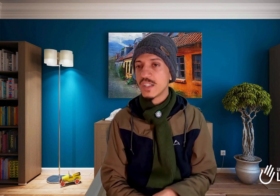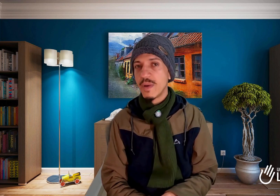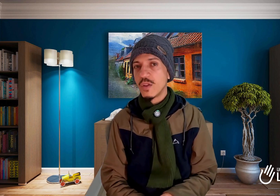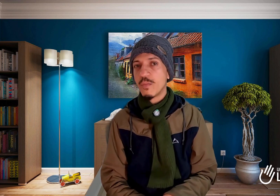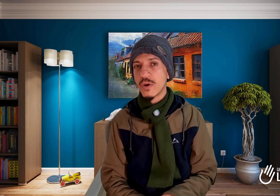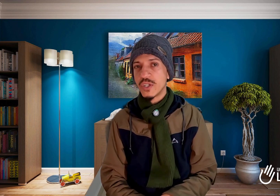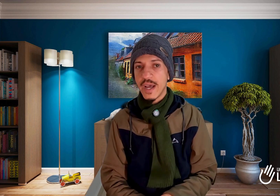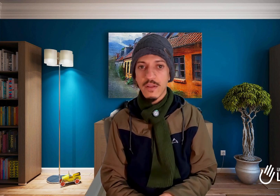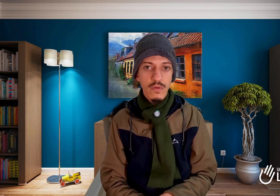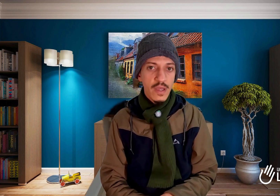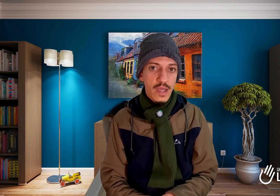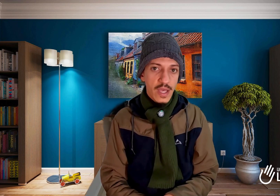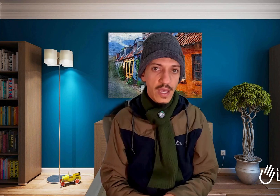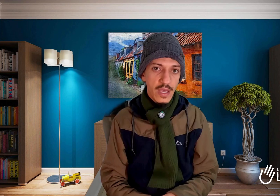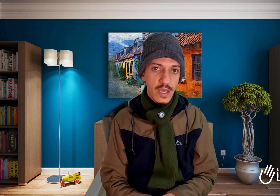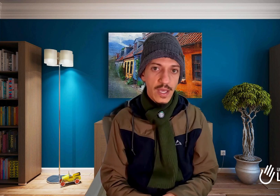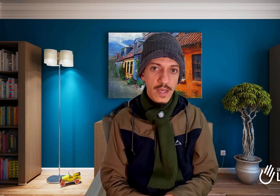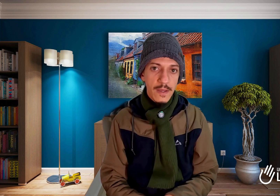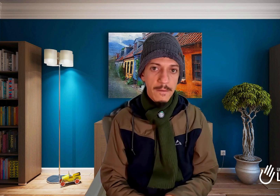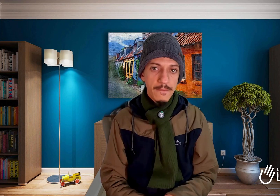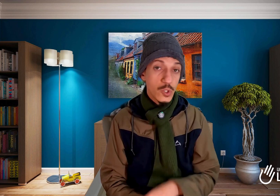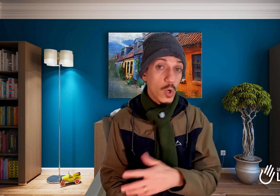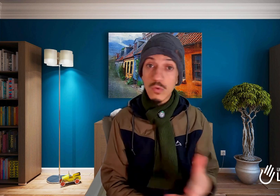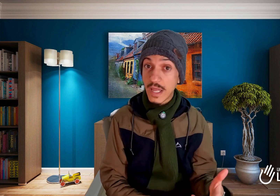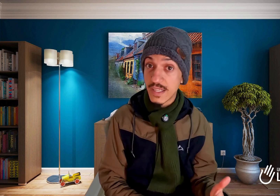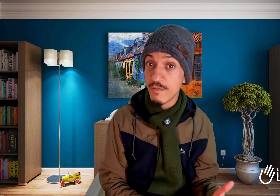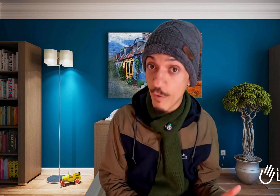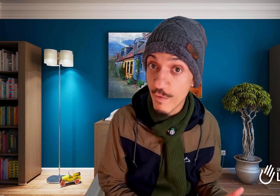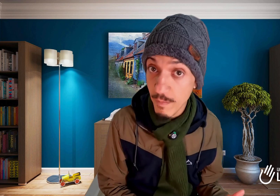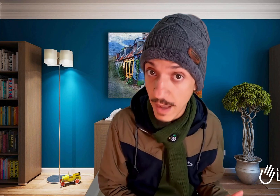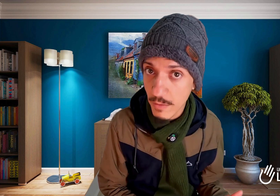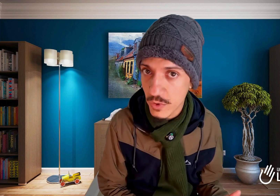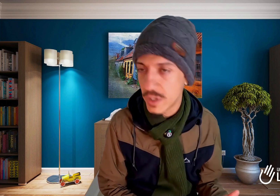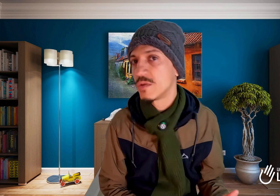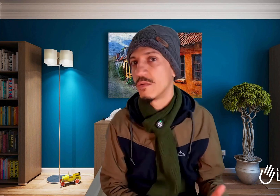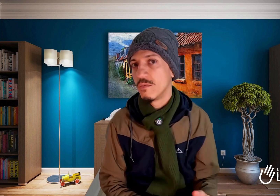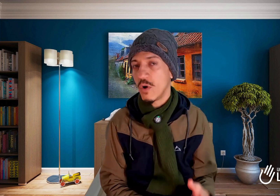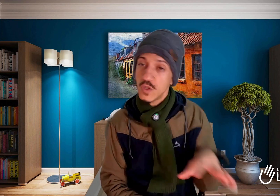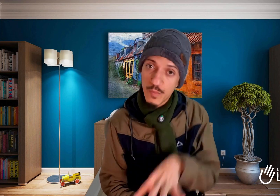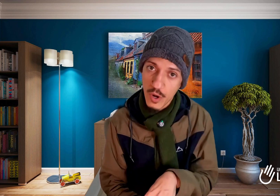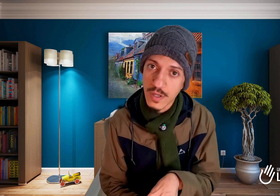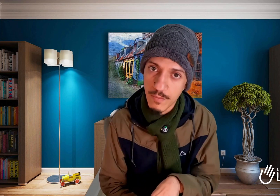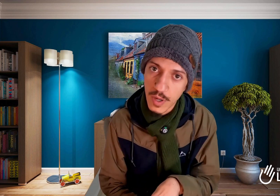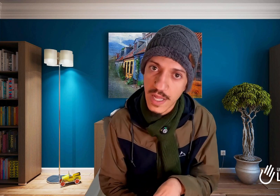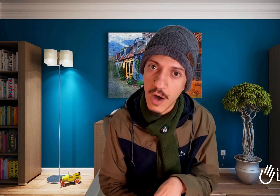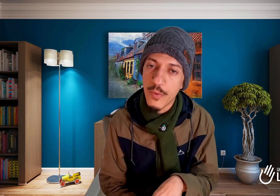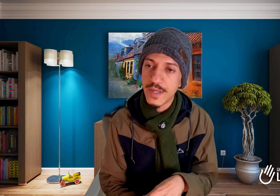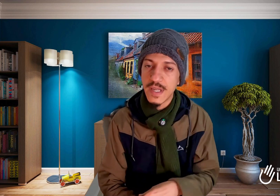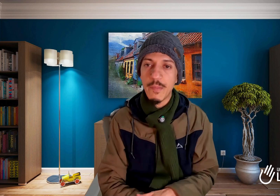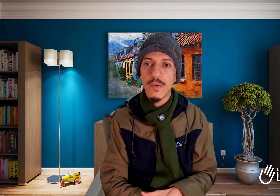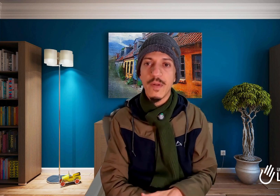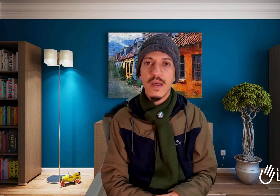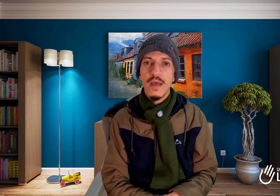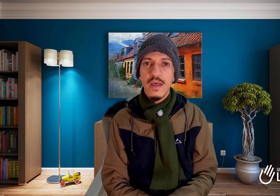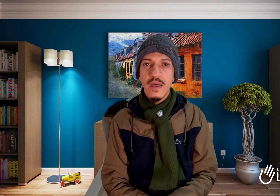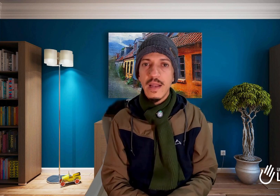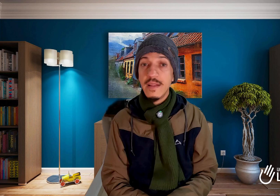do projeto e de todo o desenvolvimento disso. O nosso portal, por exemplo, ele desde o